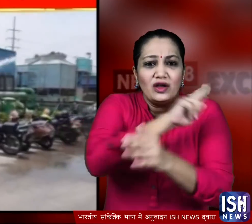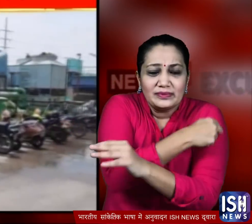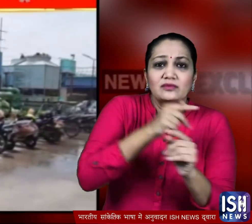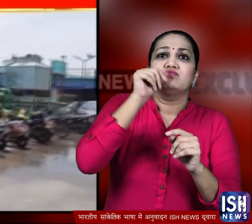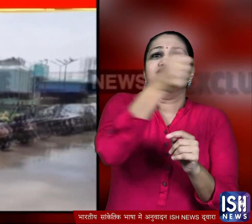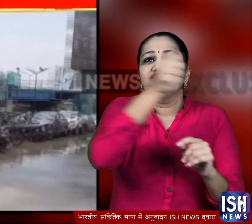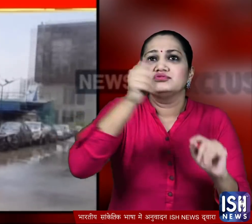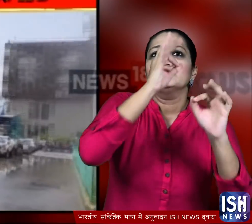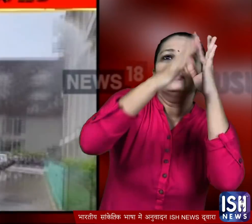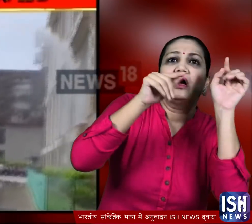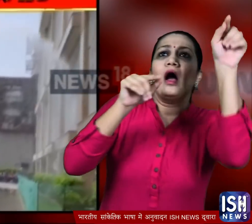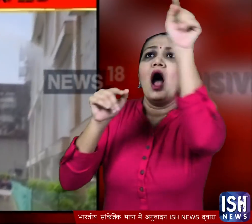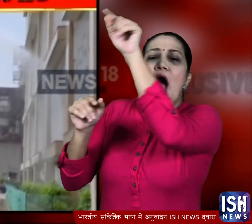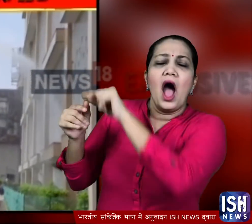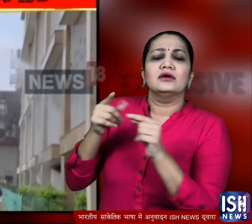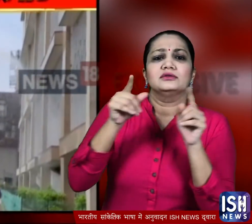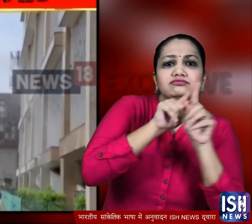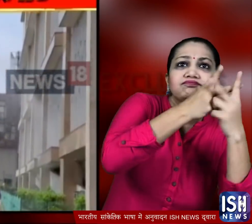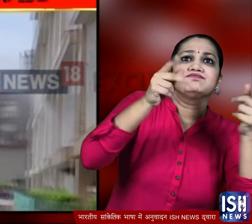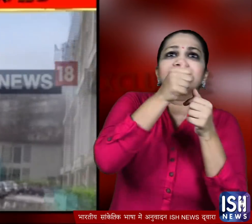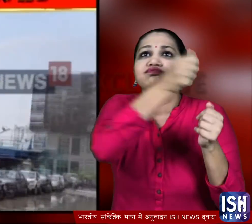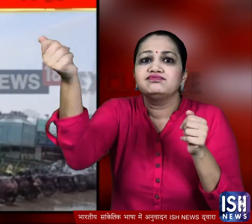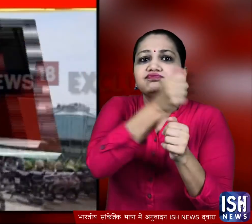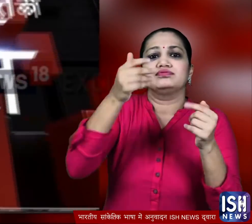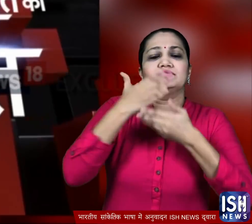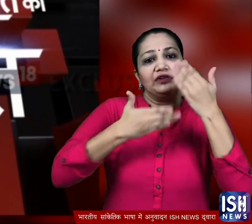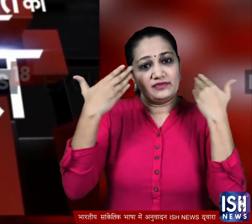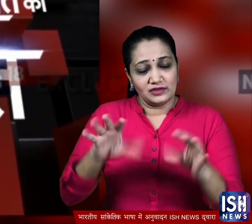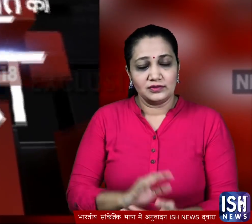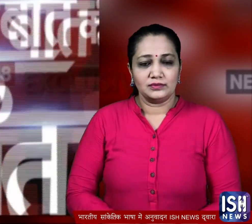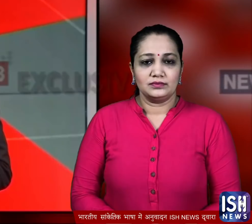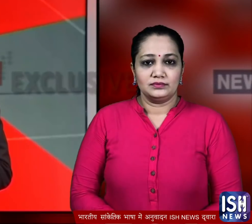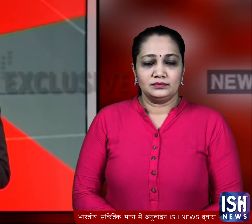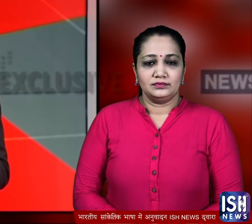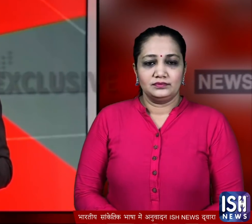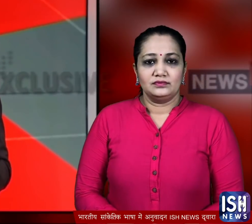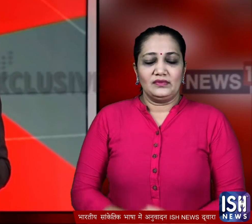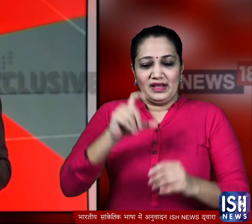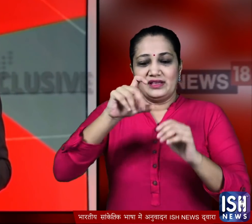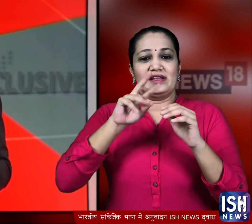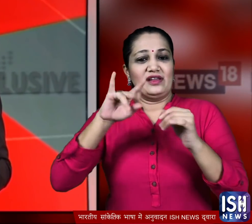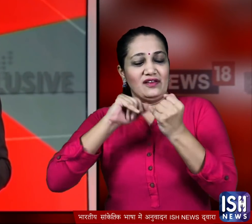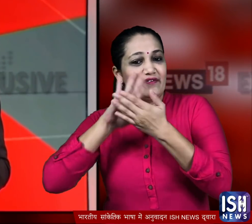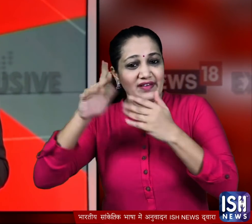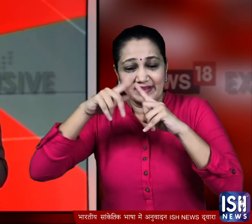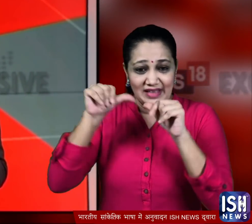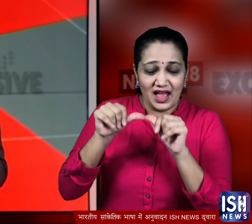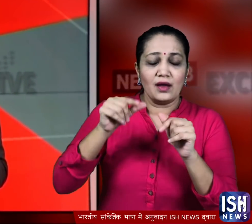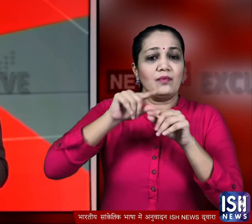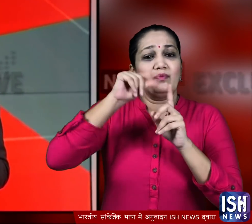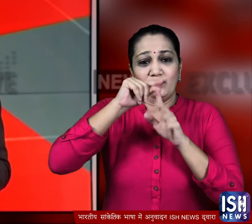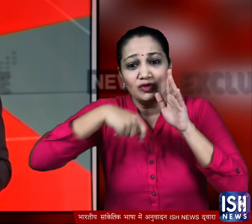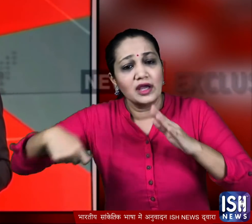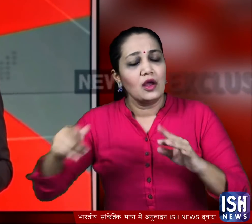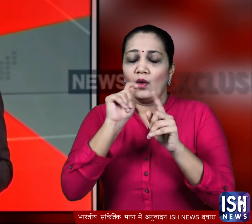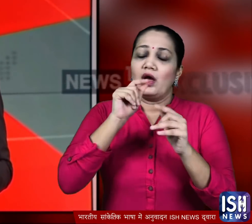अलग हिस्सों में पानी की मदद से आग बुझाने की ट्रेनिंग भी वहां के कर्मचारियों को दी गई। खबर है कि सेंट्रल विस्टा प्रोजेक्ट का काम केंद्र